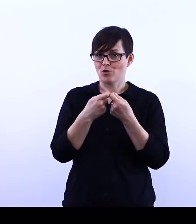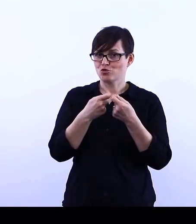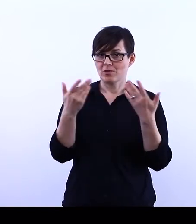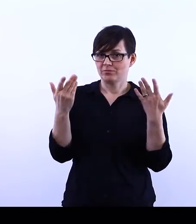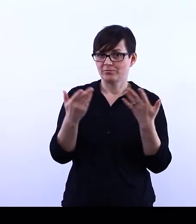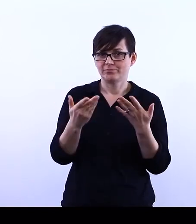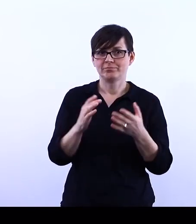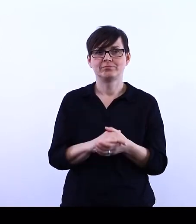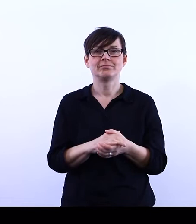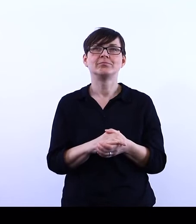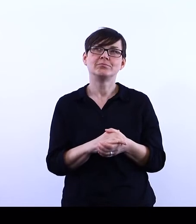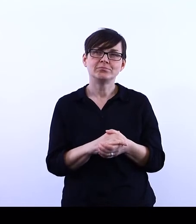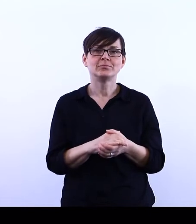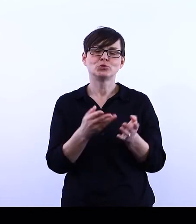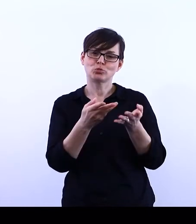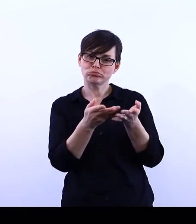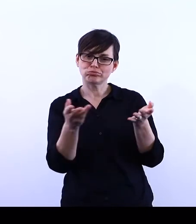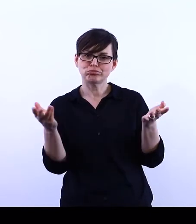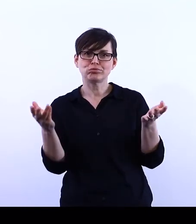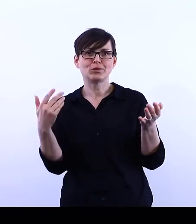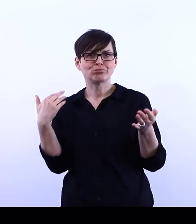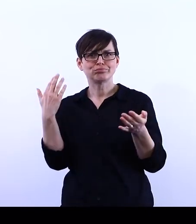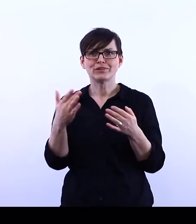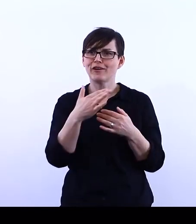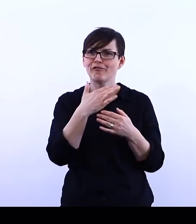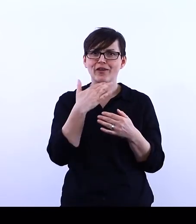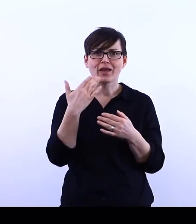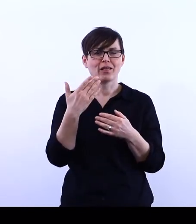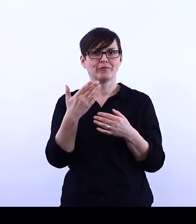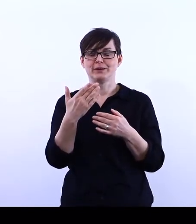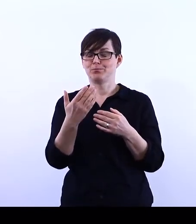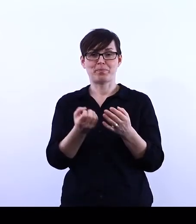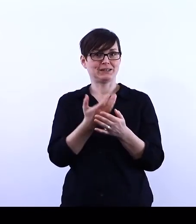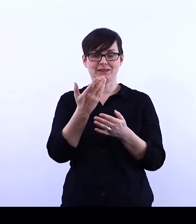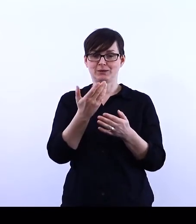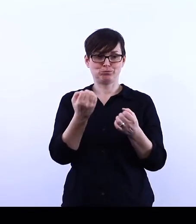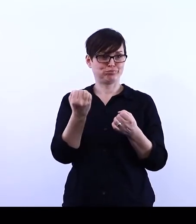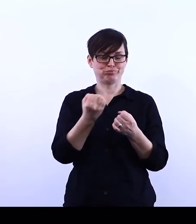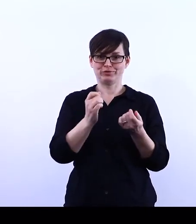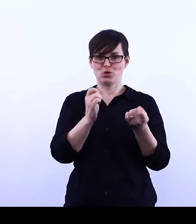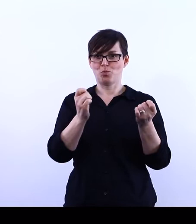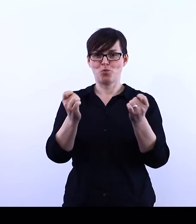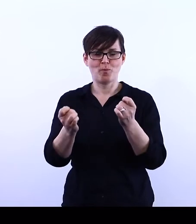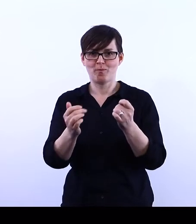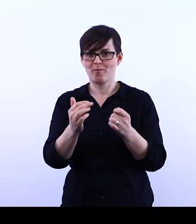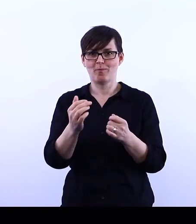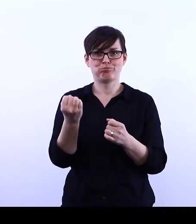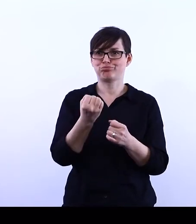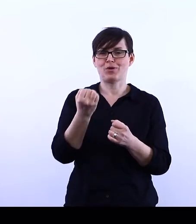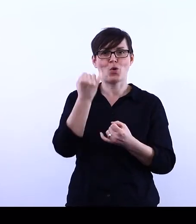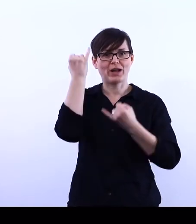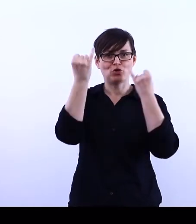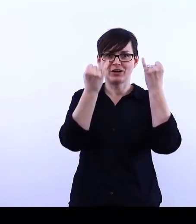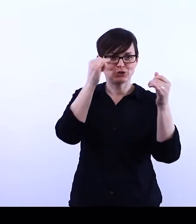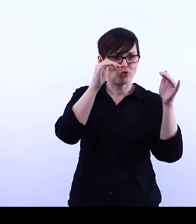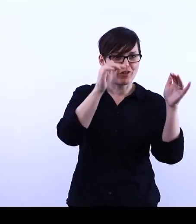innovativ jetzt Dinge passiert sind und gleichzeitig dann so aus Projektübersicht ist es natürlich dann so, wenn man